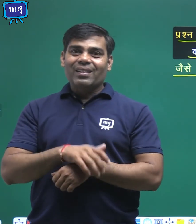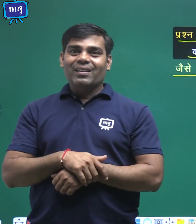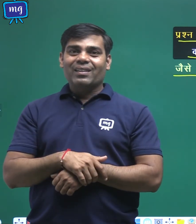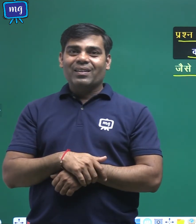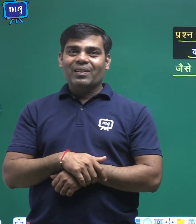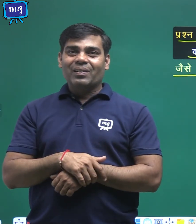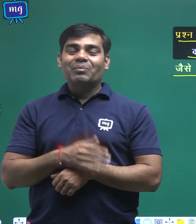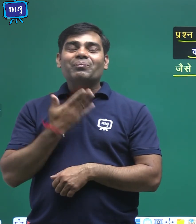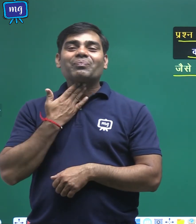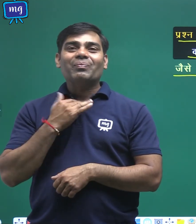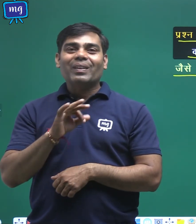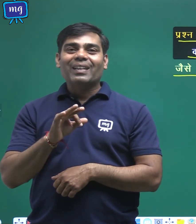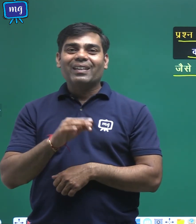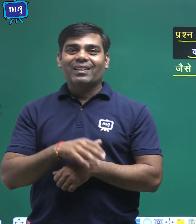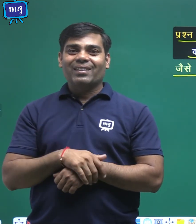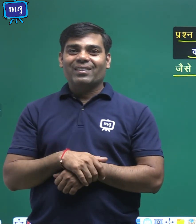मीठी।